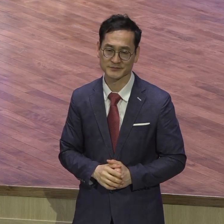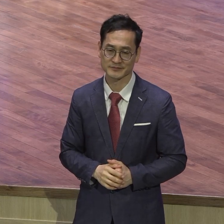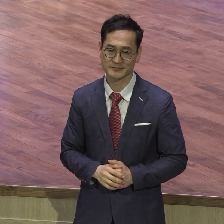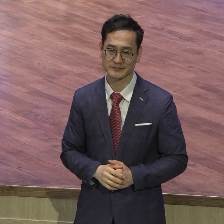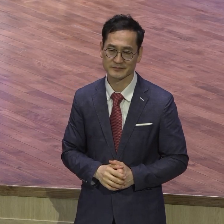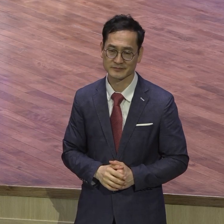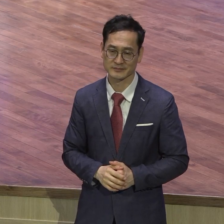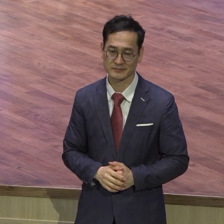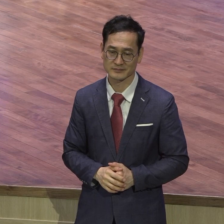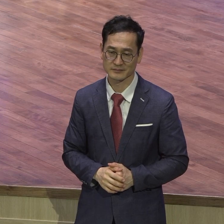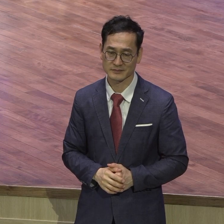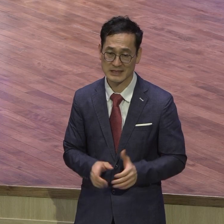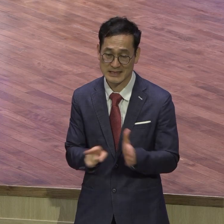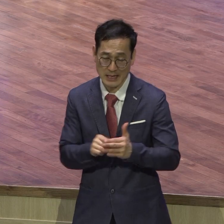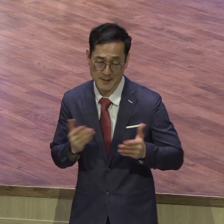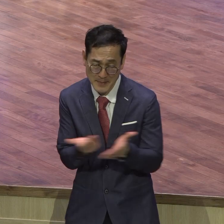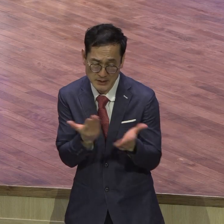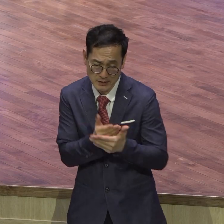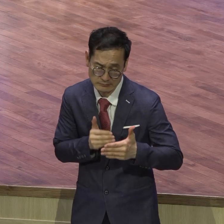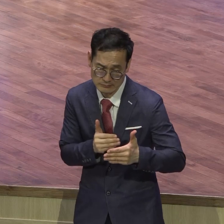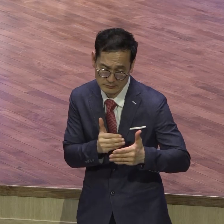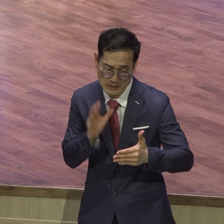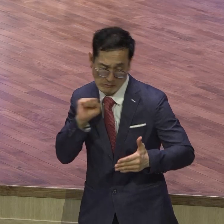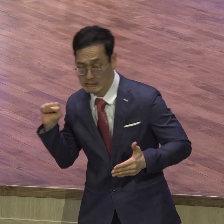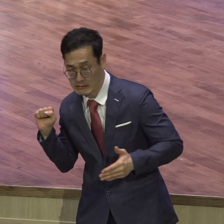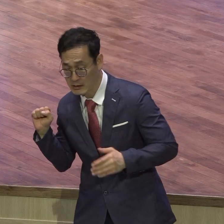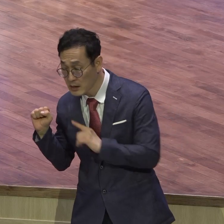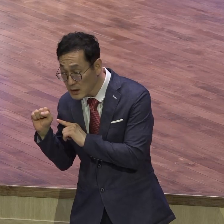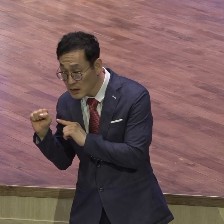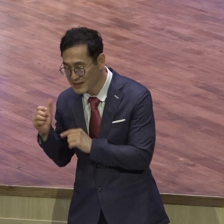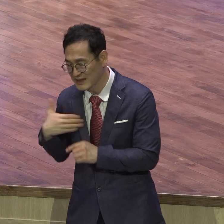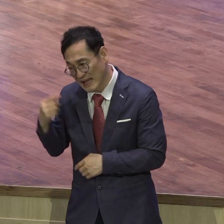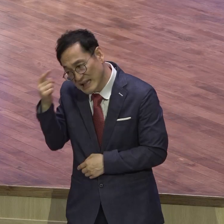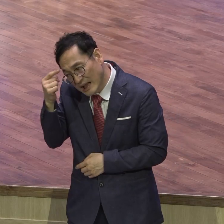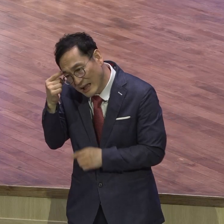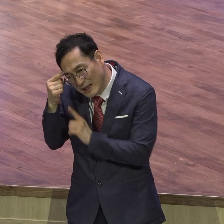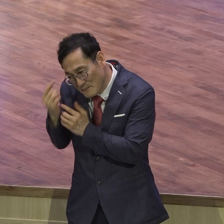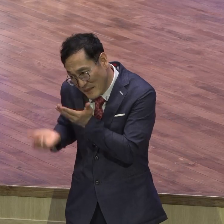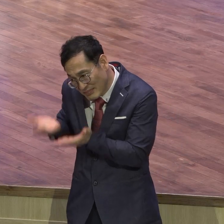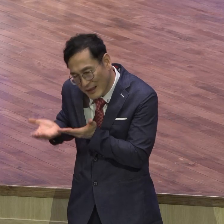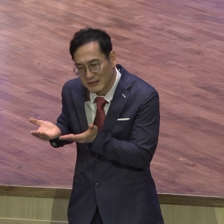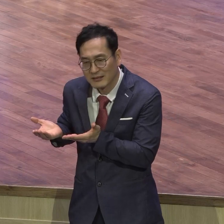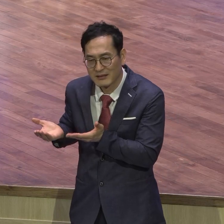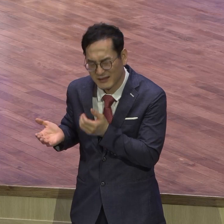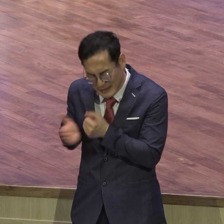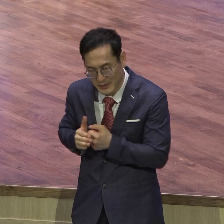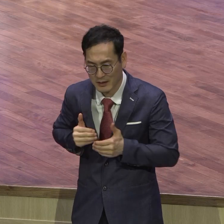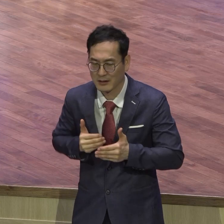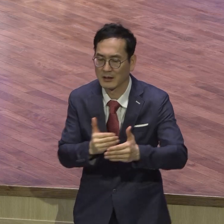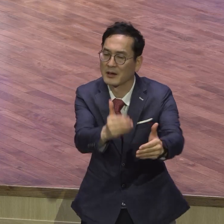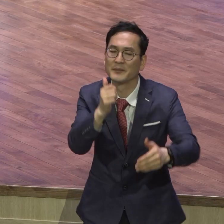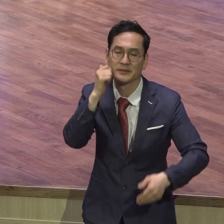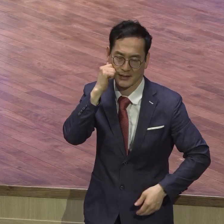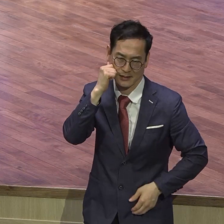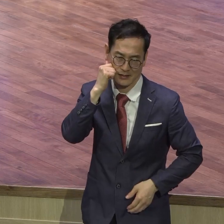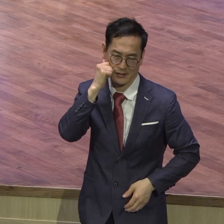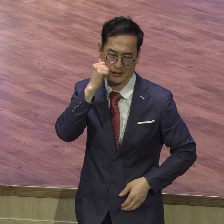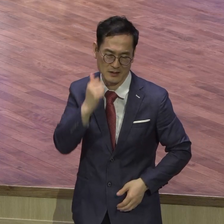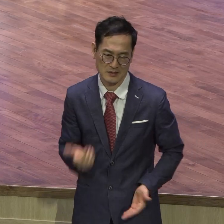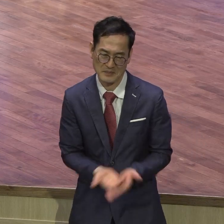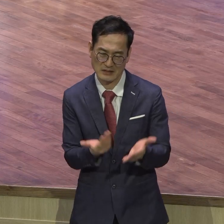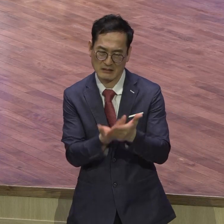발목을 잡는 핵심 요인이 뭐냐 내 생각에는 이거예요 말씀에 없는